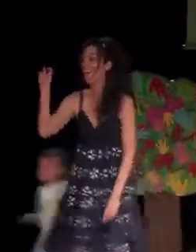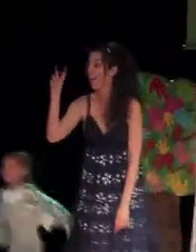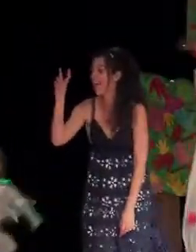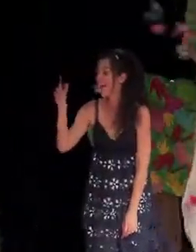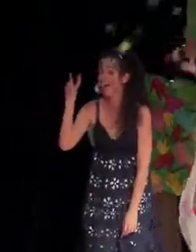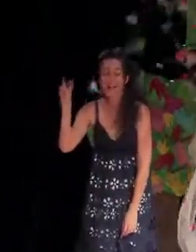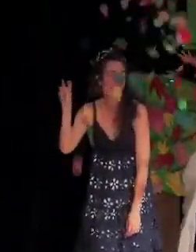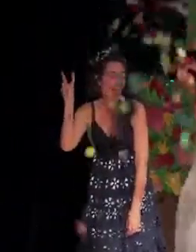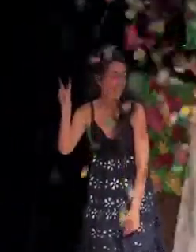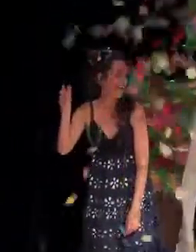vert,